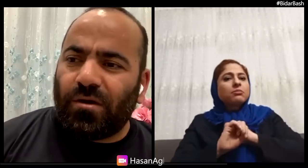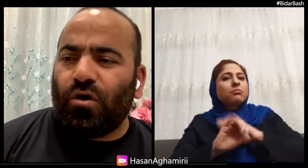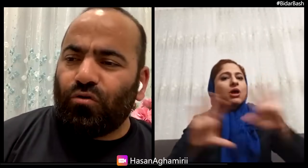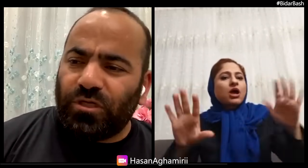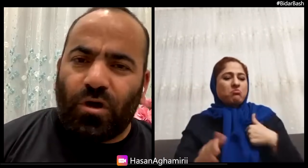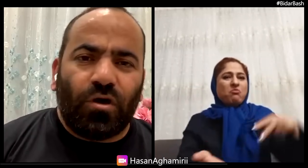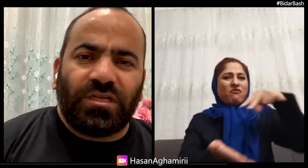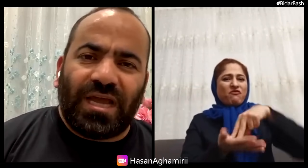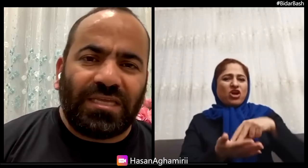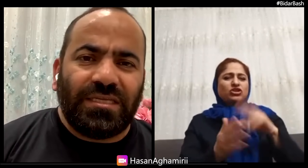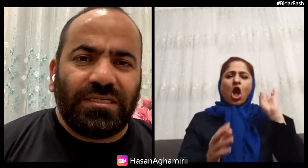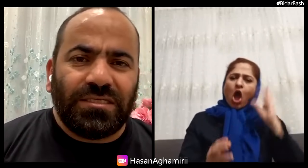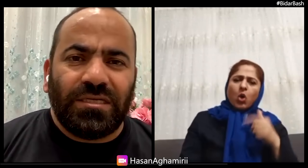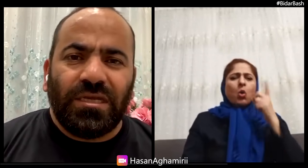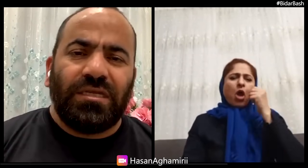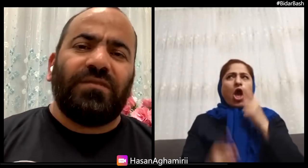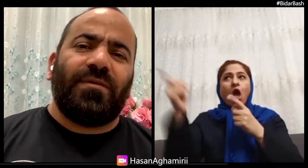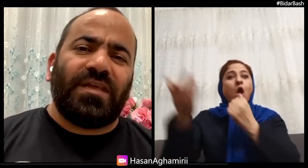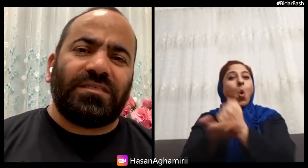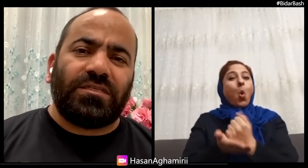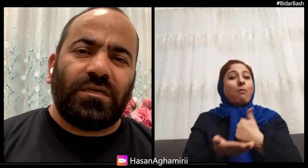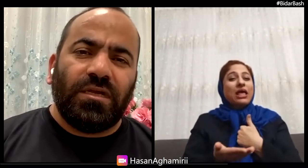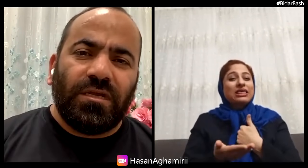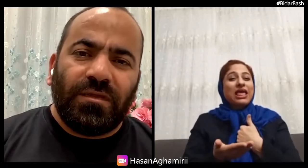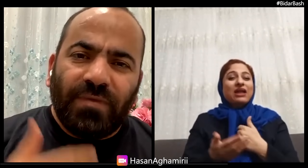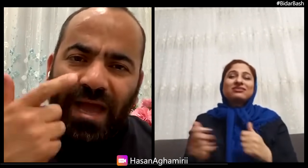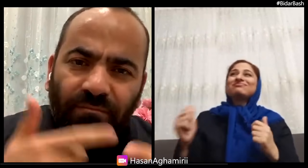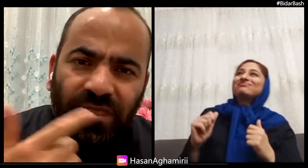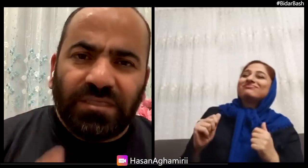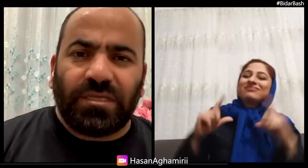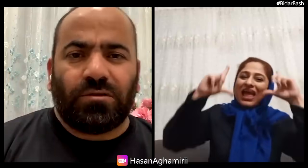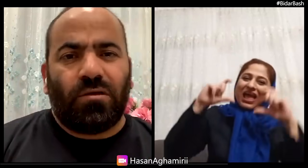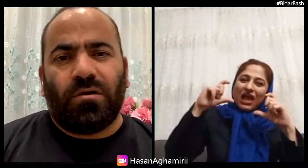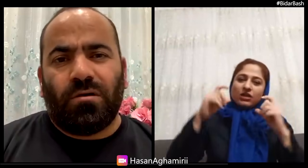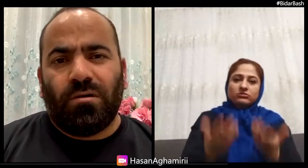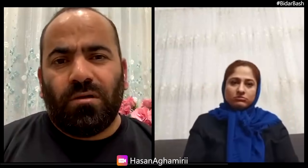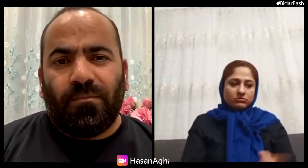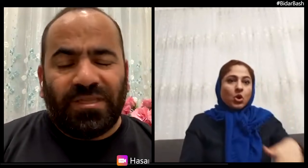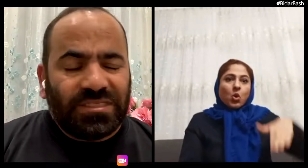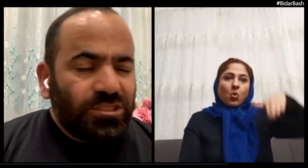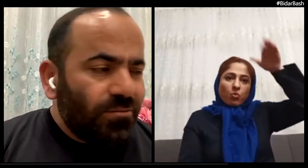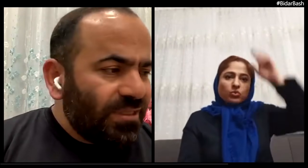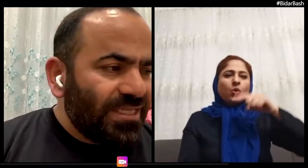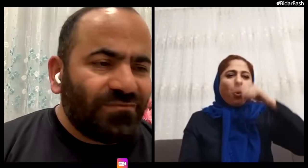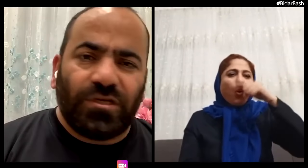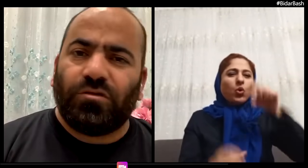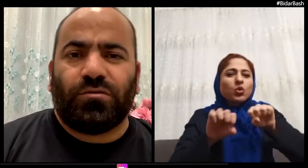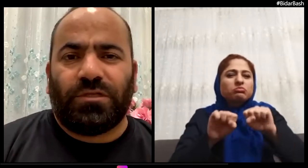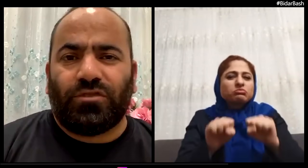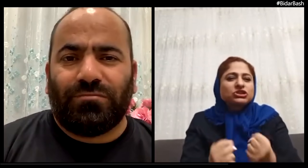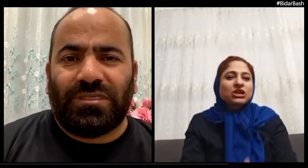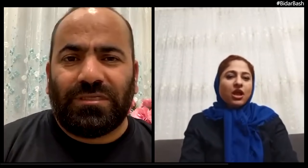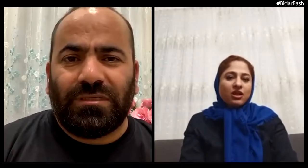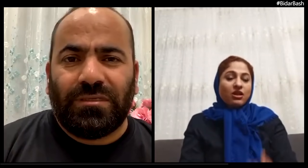مثلا خانم یا آقایی که خیلی چیزی یه کیفم دستشه، این به هم میریزدش آقا. بعد اصلا چرا باید تصویر اینو